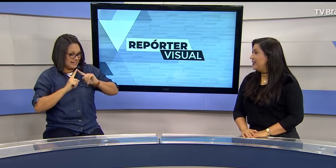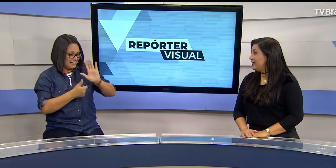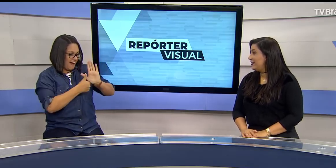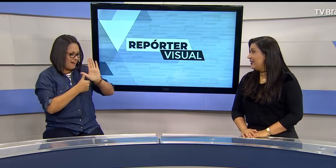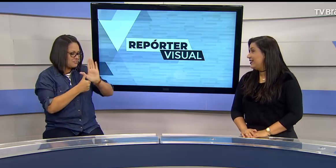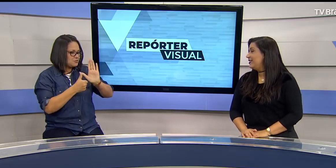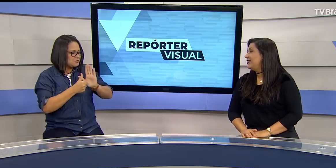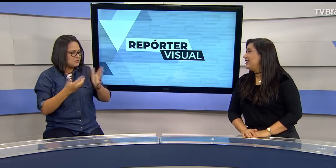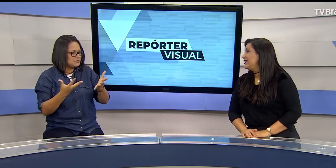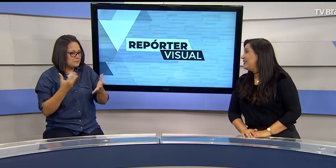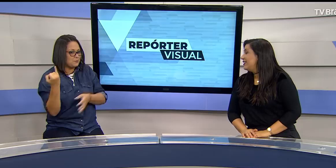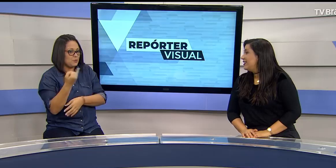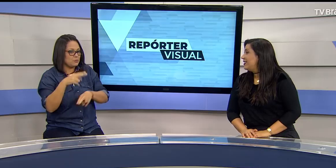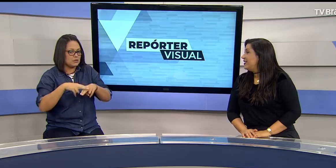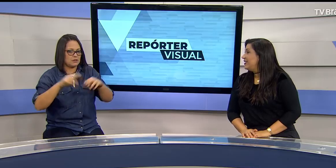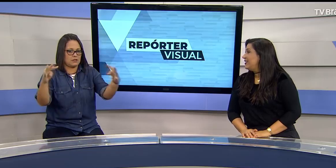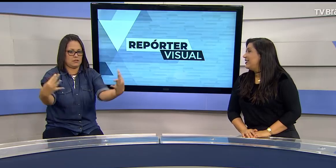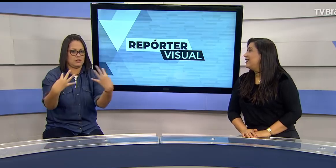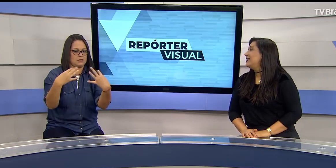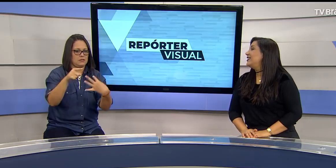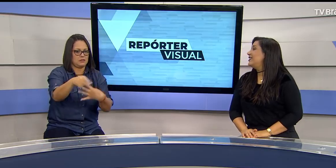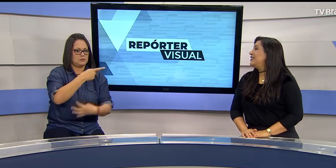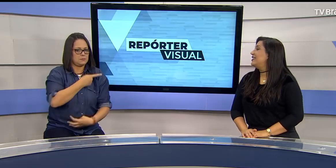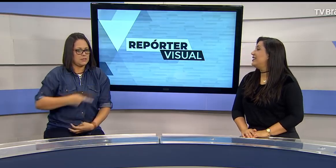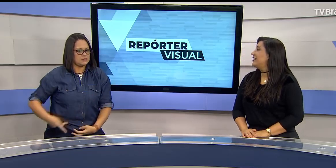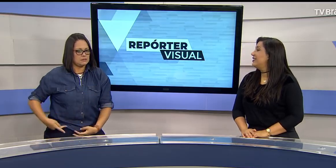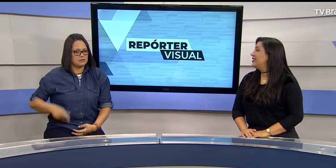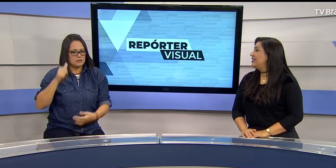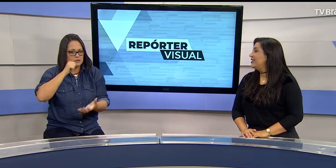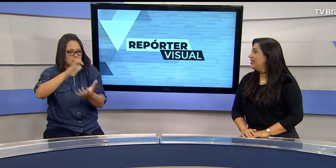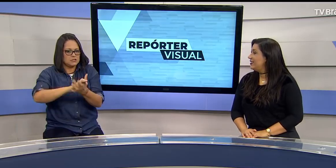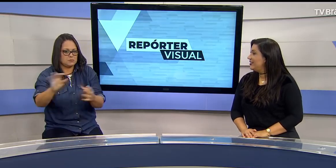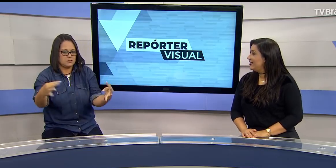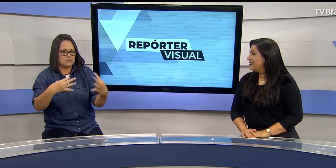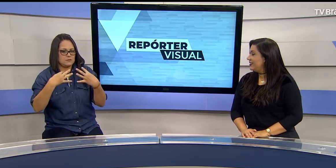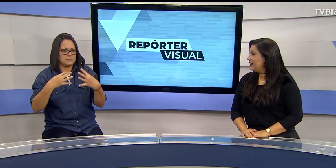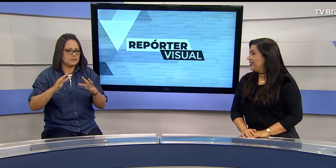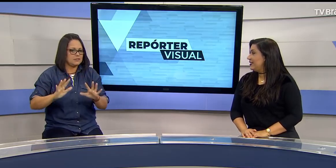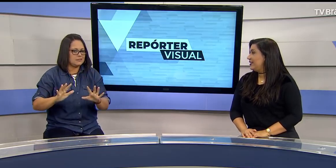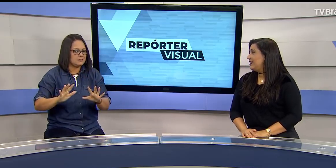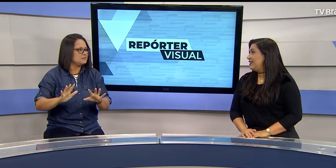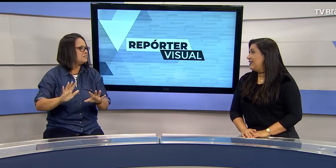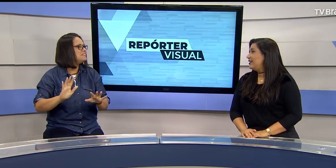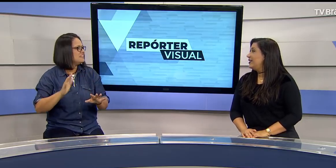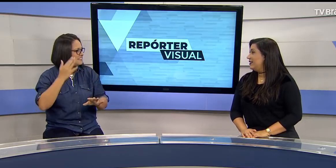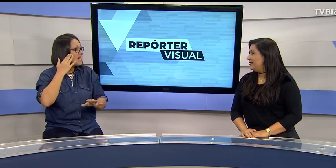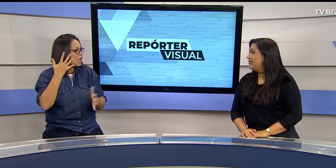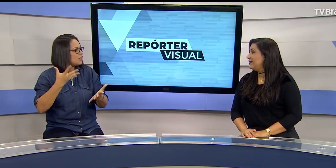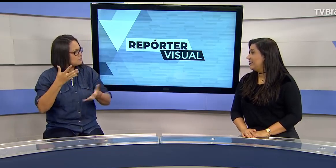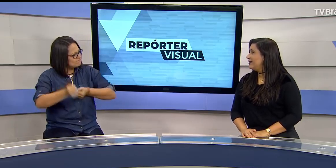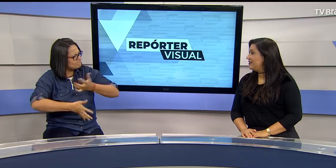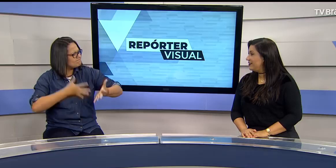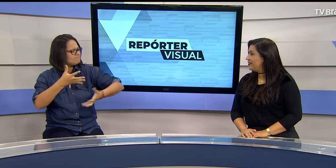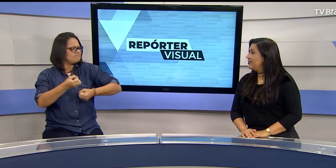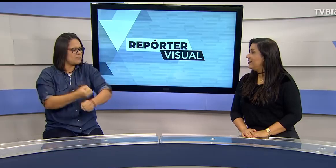igreja Batista era uma situação diferente. O presidente eleito e a primeira-dama estavam ali, na minha frente,